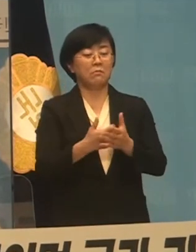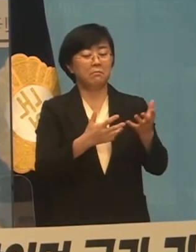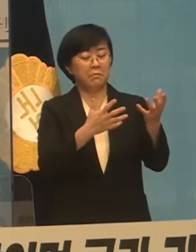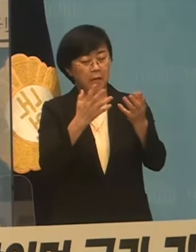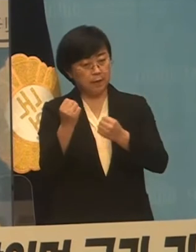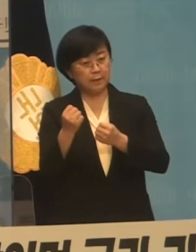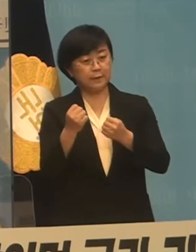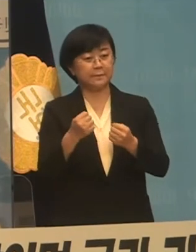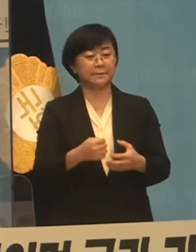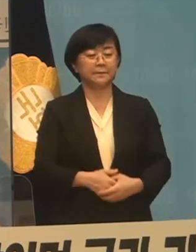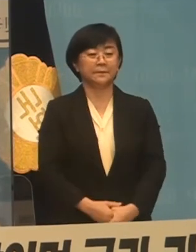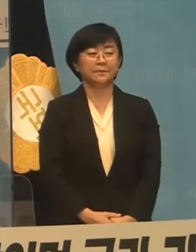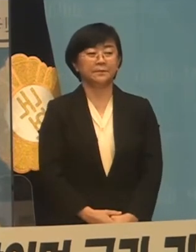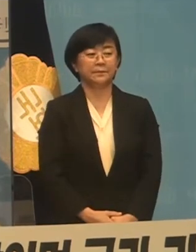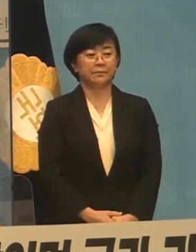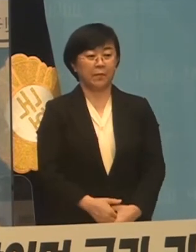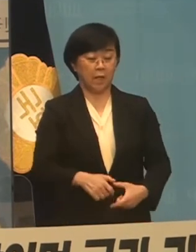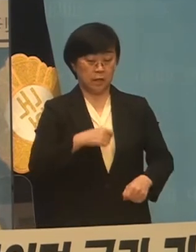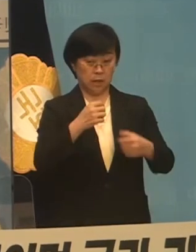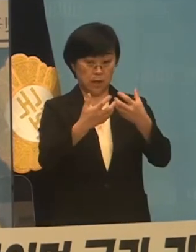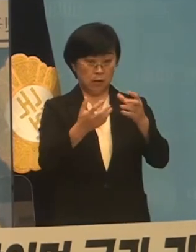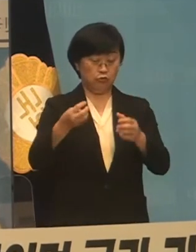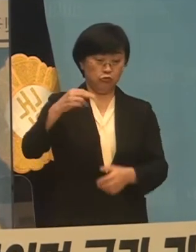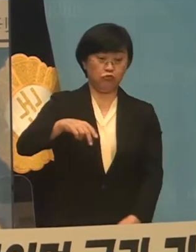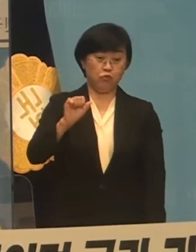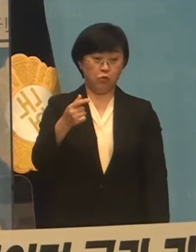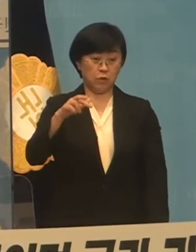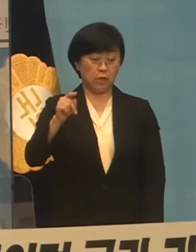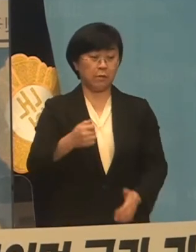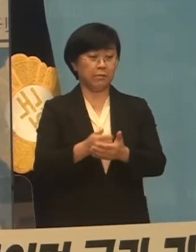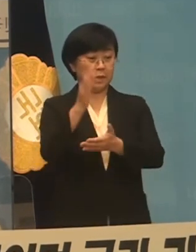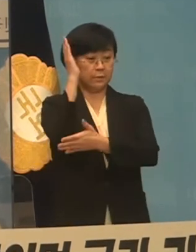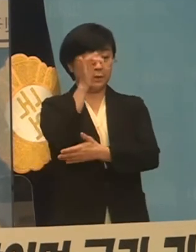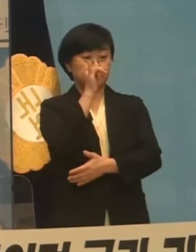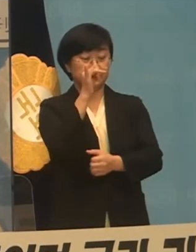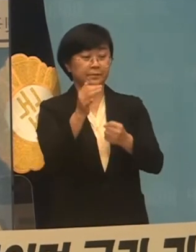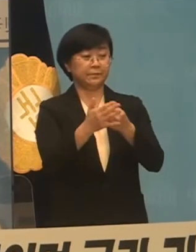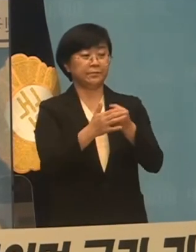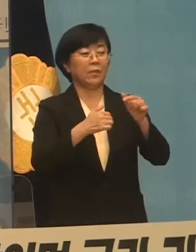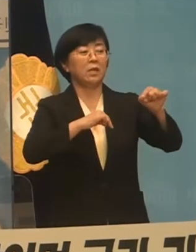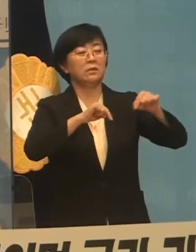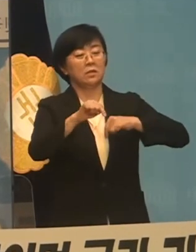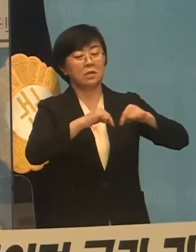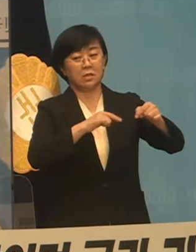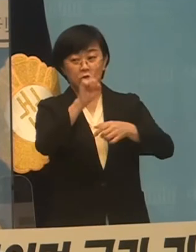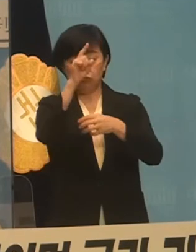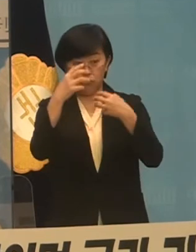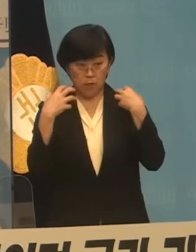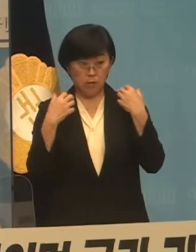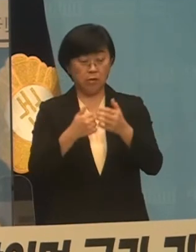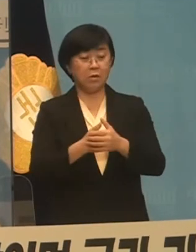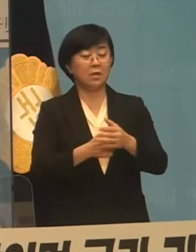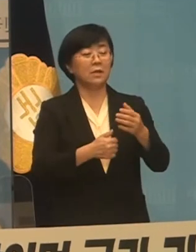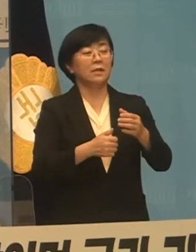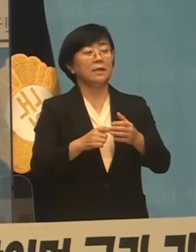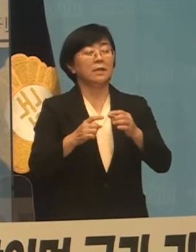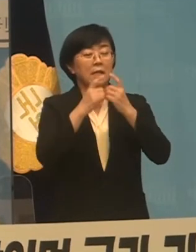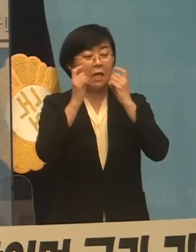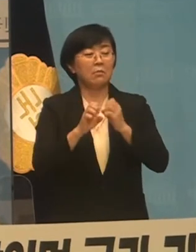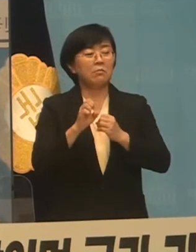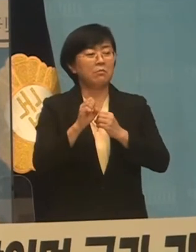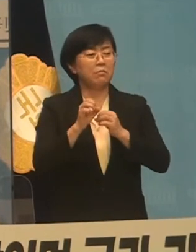많은 정의당 유효정 의원께서 말씀하신 것처럼 정치권이나 정부에서 사모펀드에